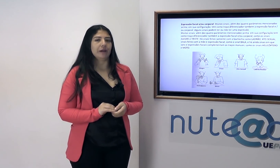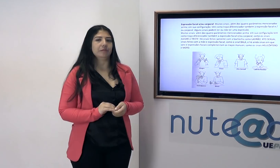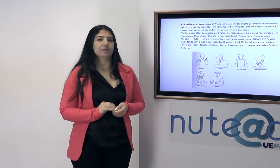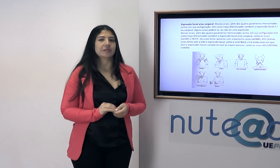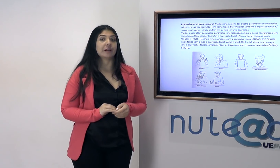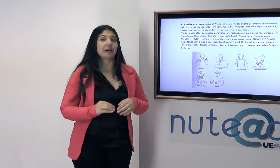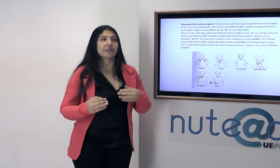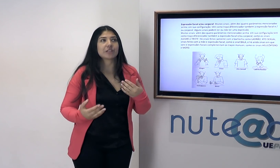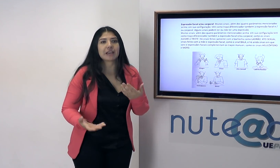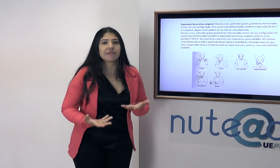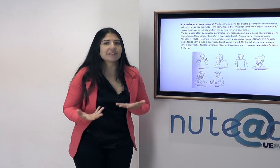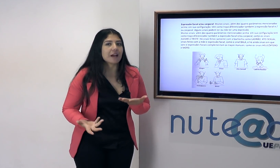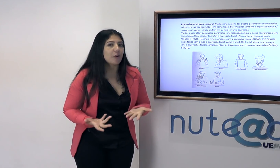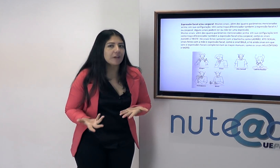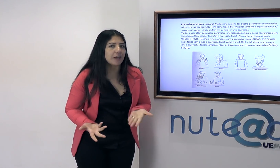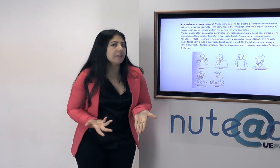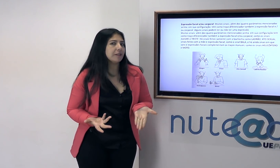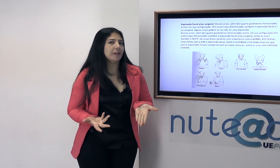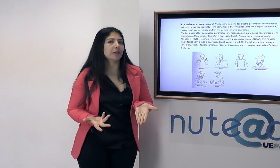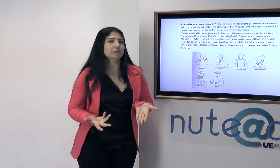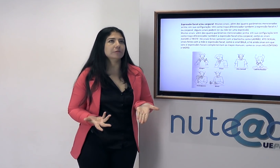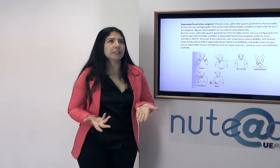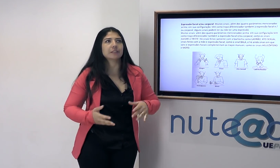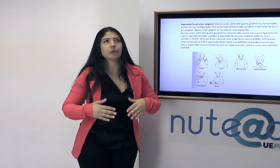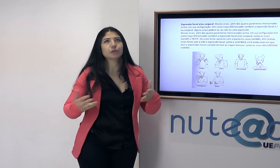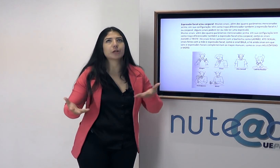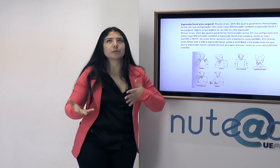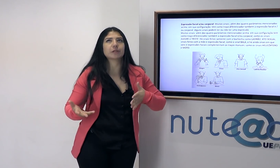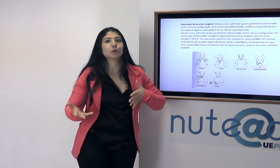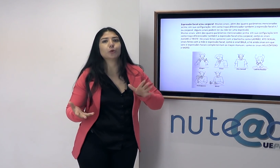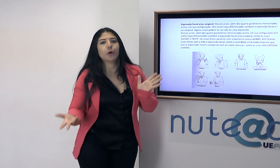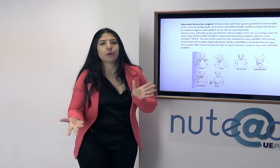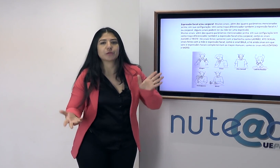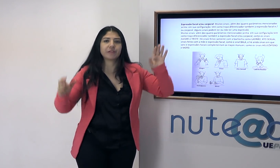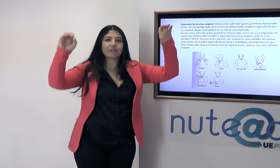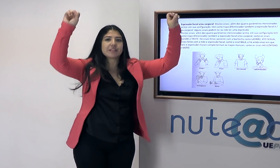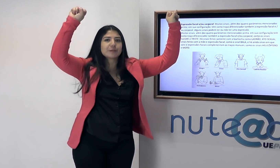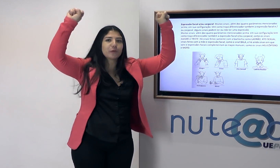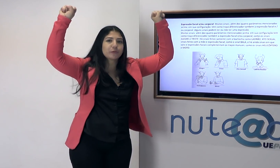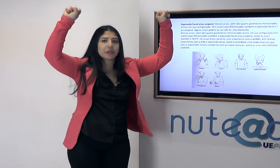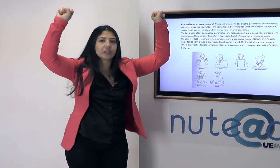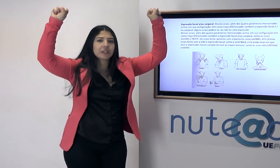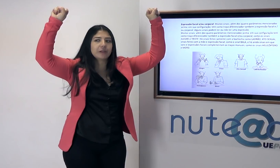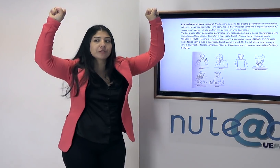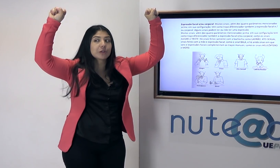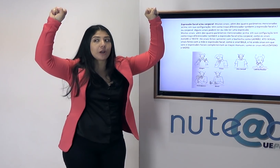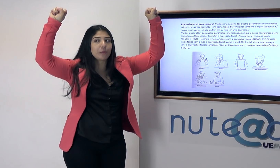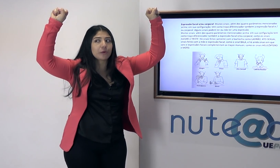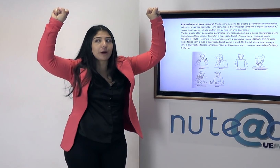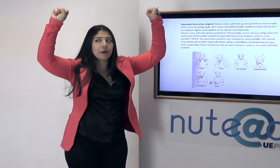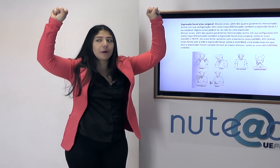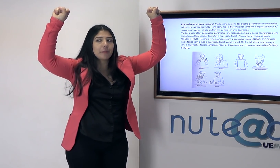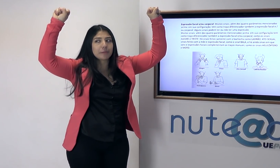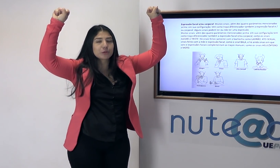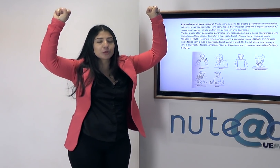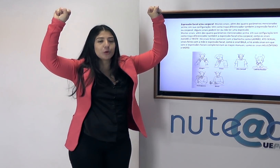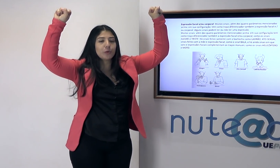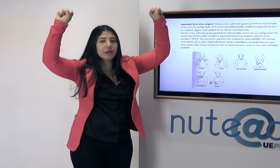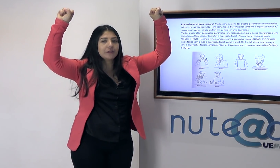Roubar. Você quer avisar alguém que tem um ladrão, digamos, dentro do olho. Você vai fazer esse movimento aqui, você olha para a pessoa,